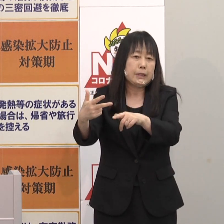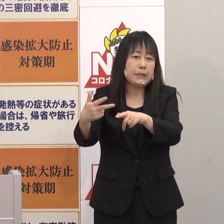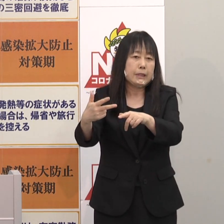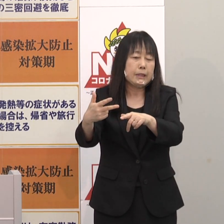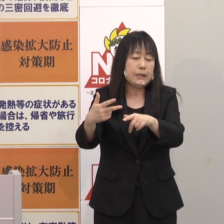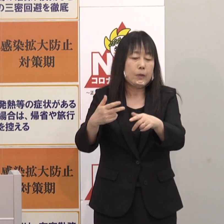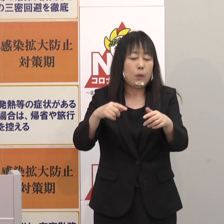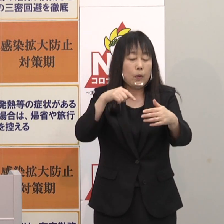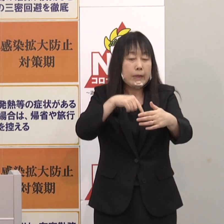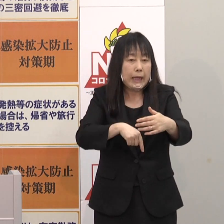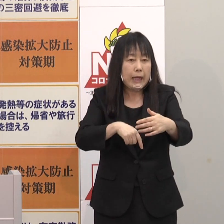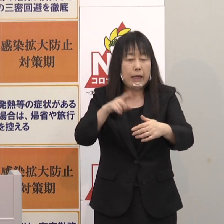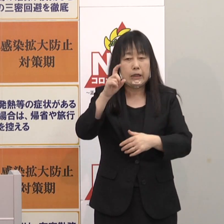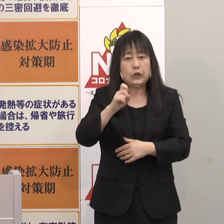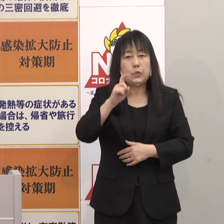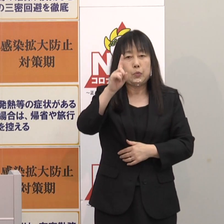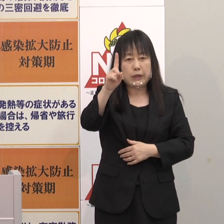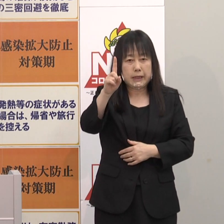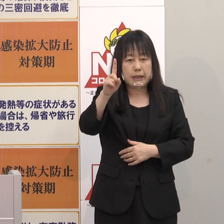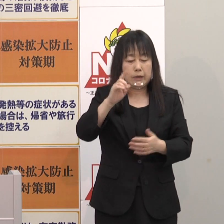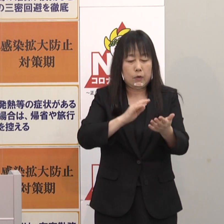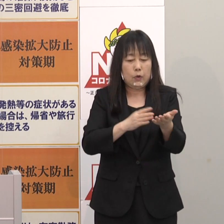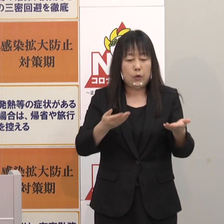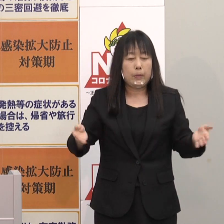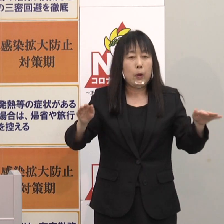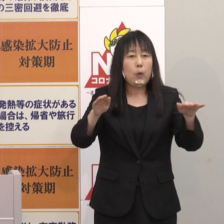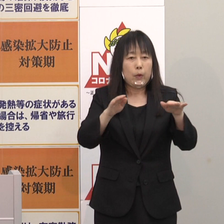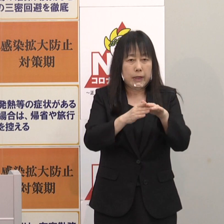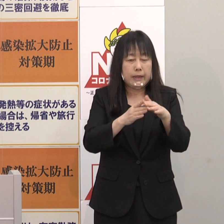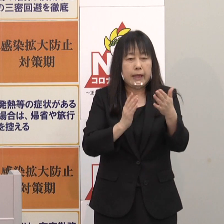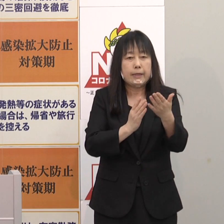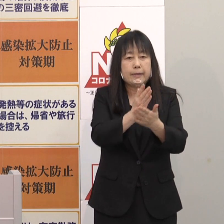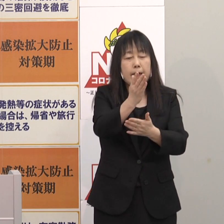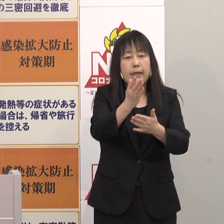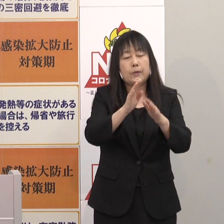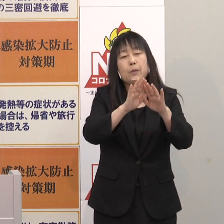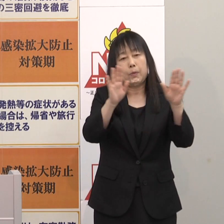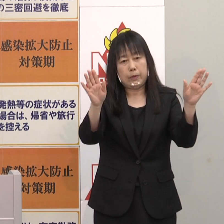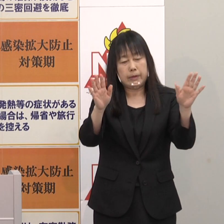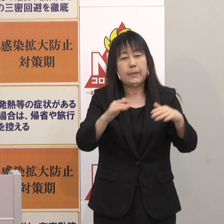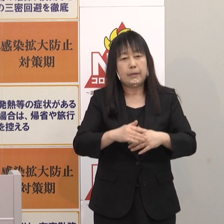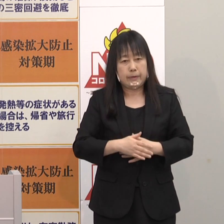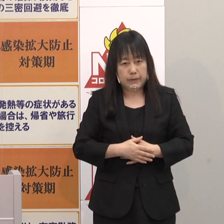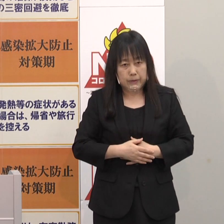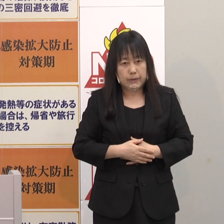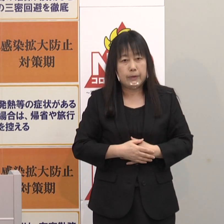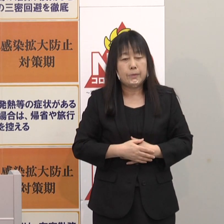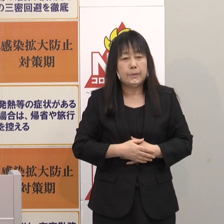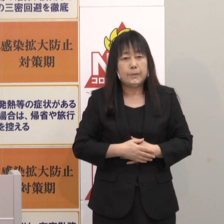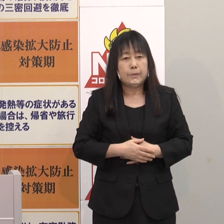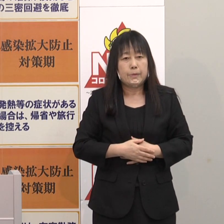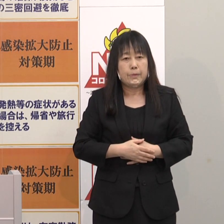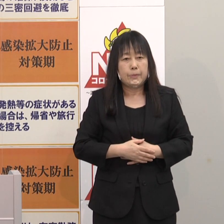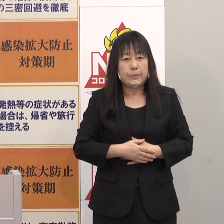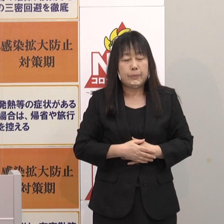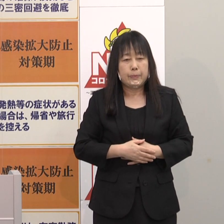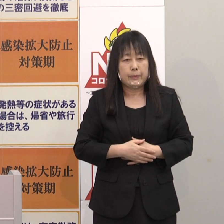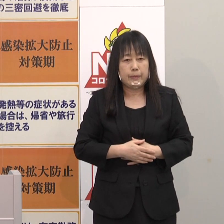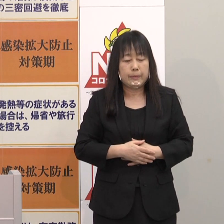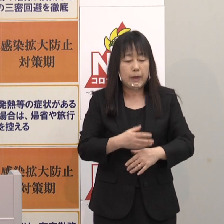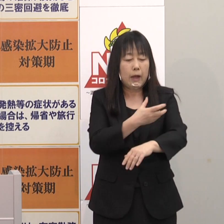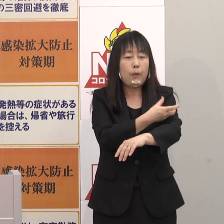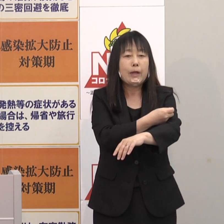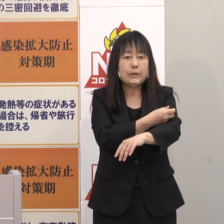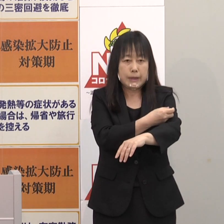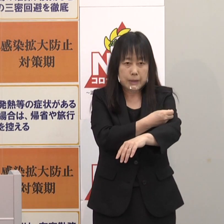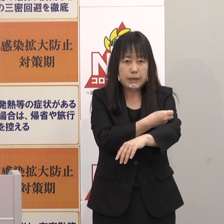11カ所の医療機関で開始することとなりましたが、このワクチンはご存知の通りファイザー、モ